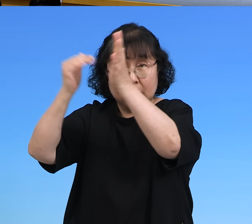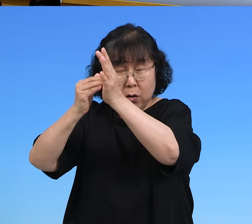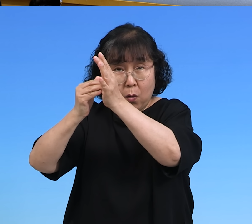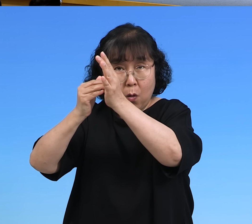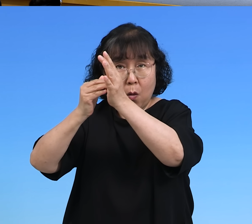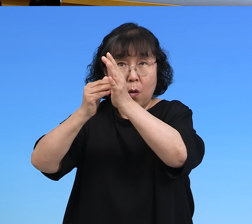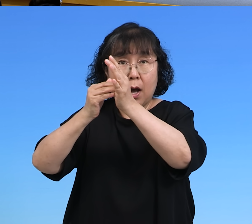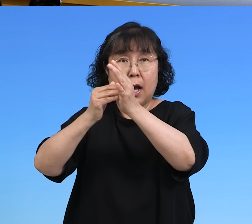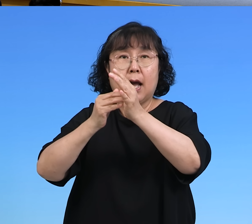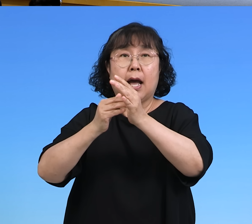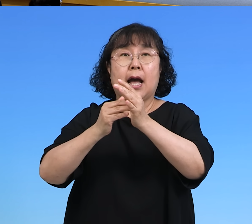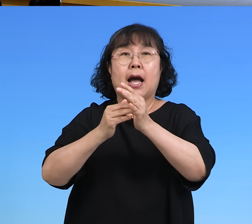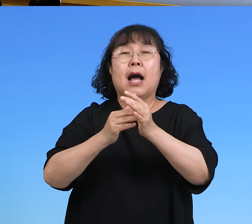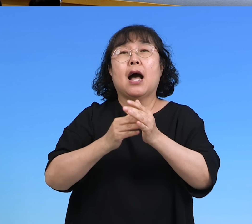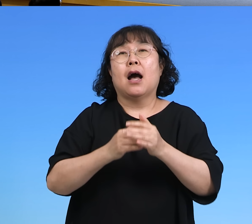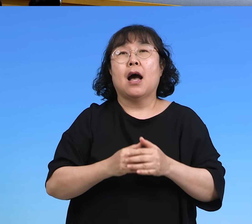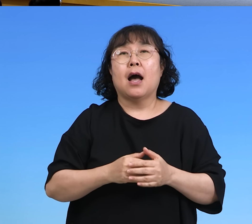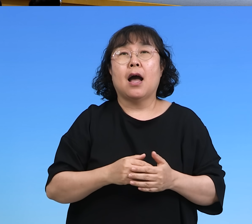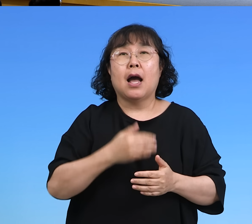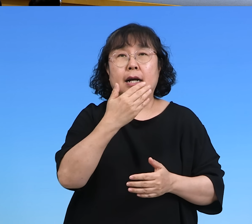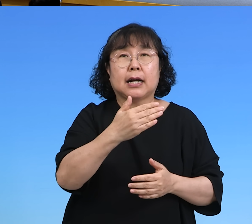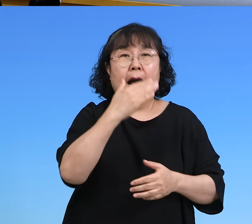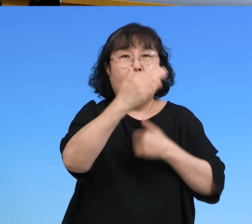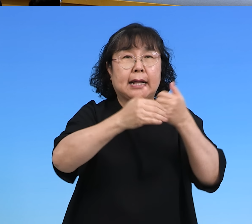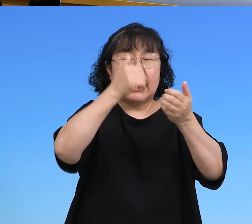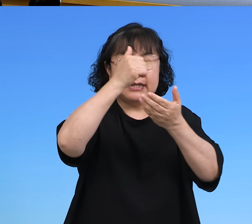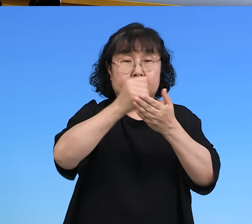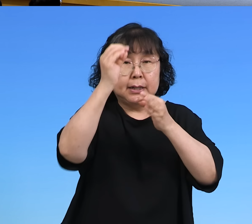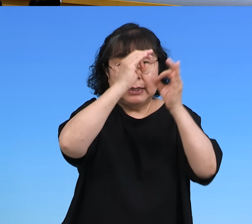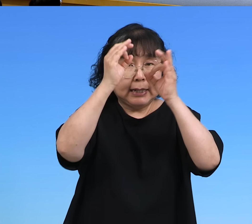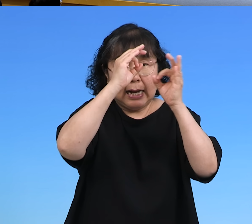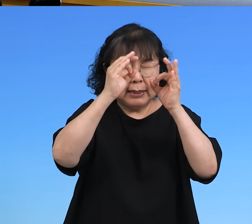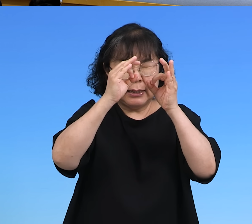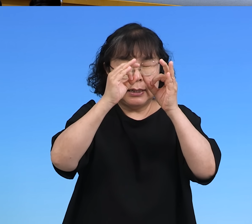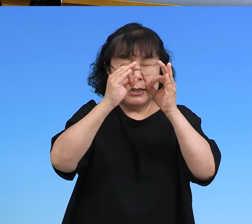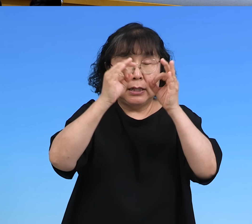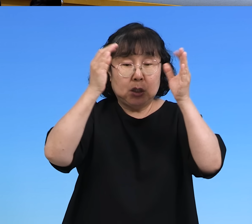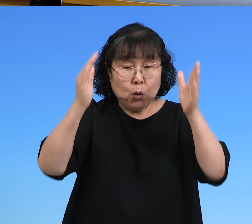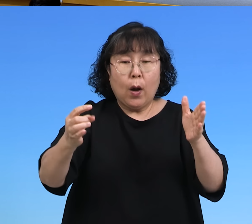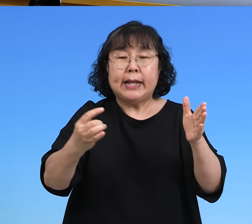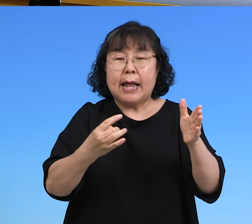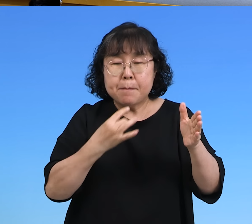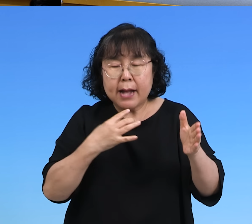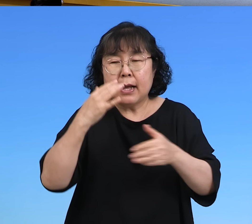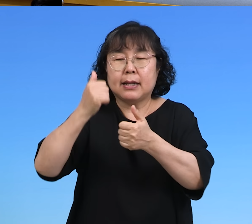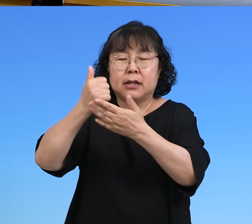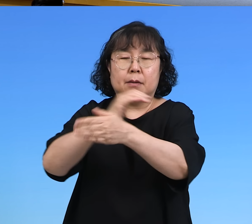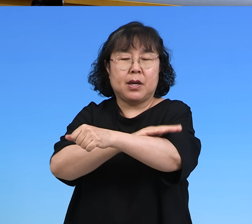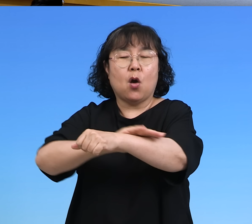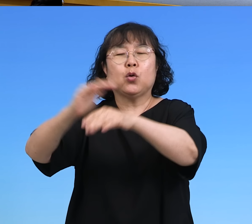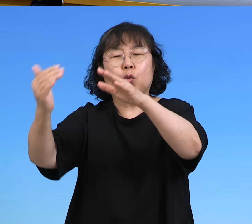그가 하나님을 찾을 동안에만 하나님이 형통하게 하셨다. 저는 이걸 그렇게